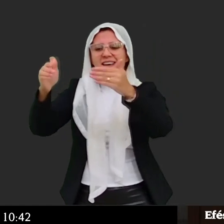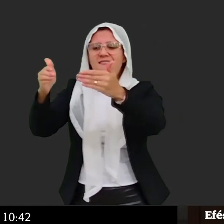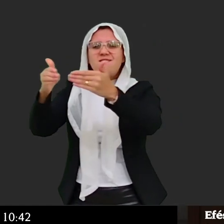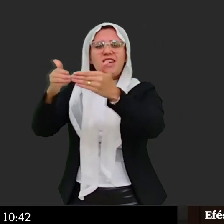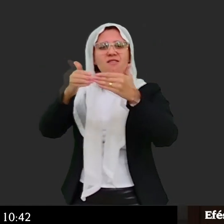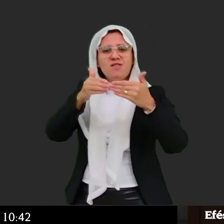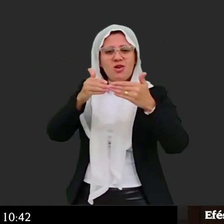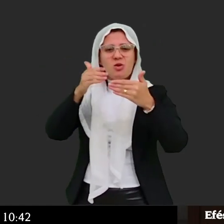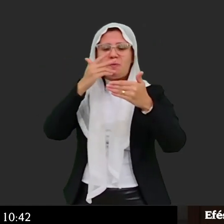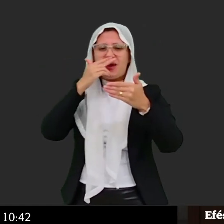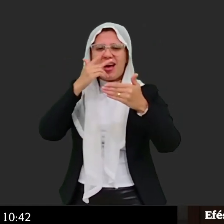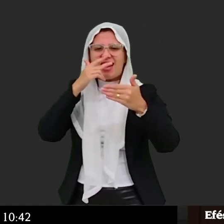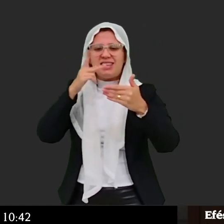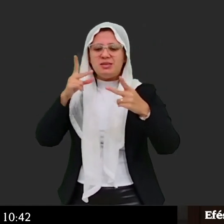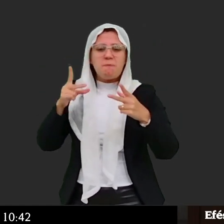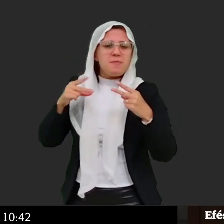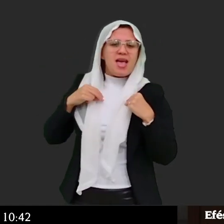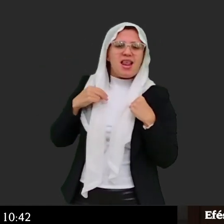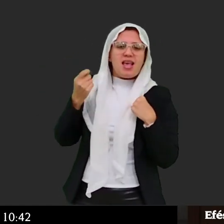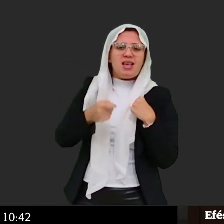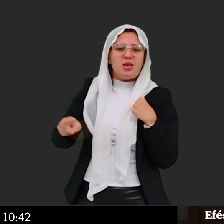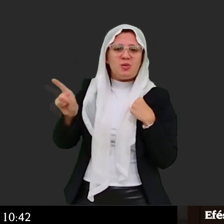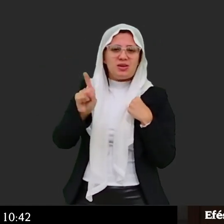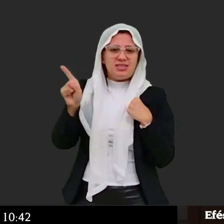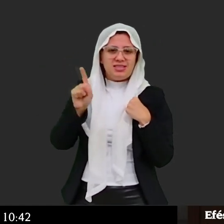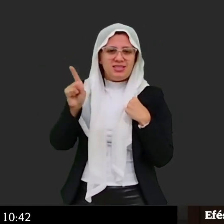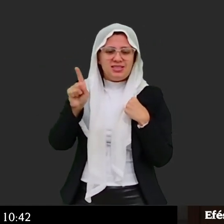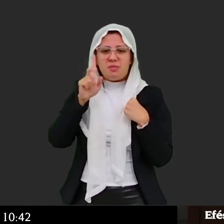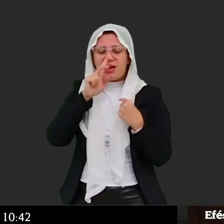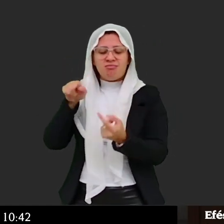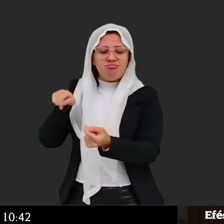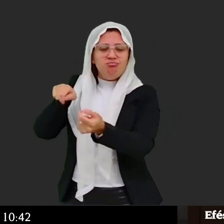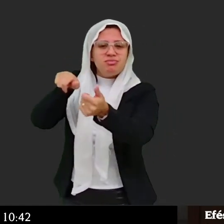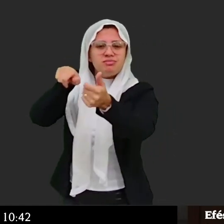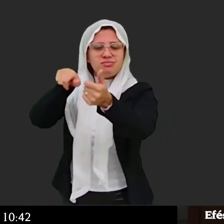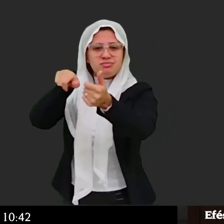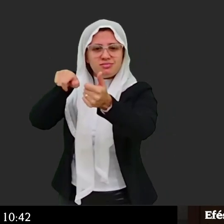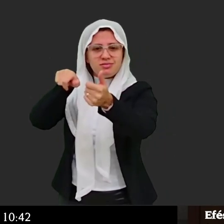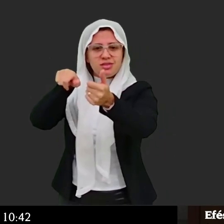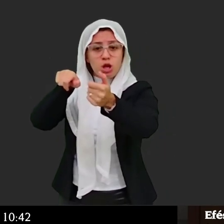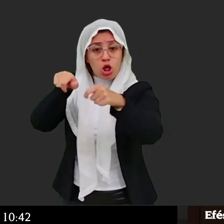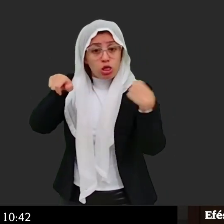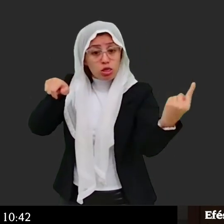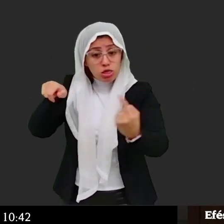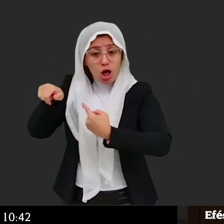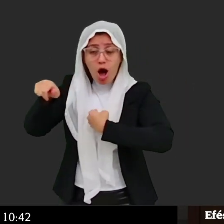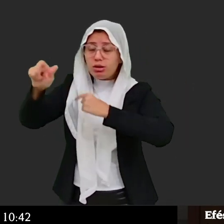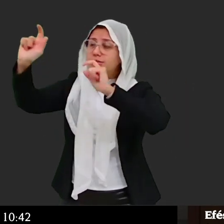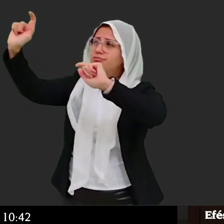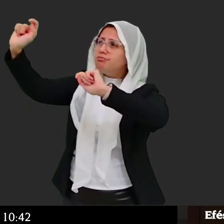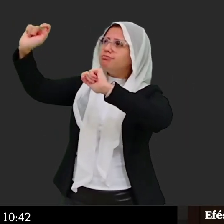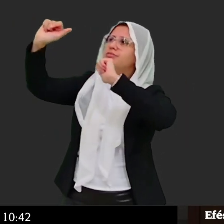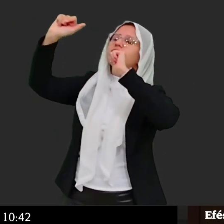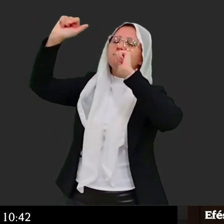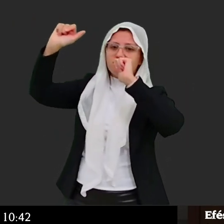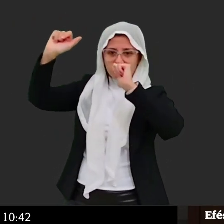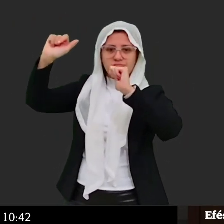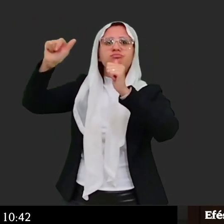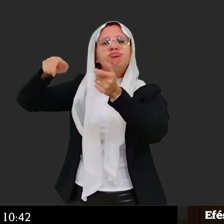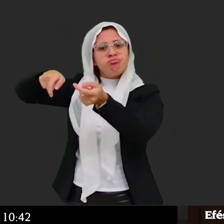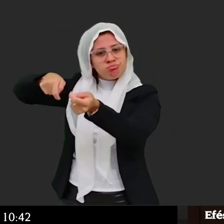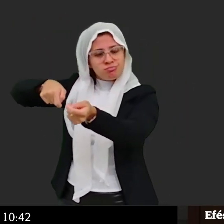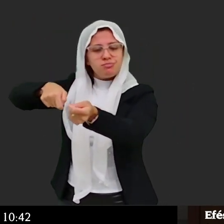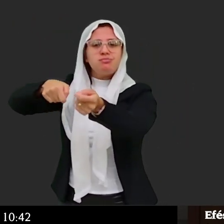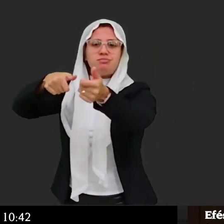imerecido. Ninguém merece ser agraciado, mas nós fomos agraciados. A graça do Senhor